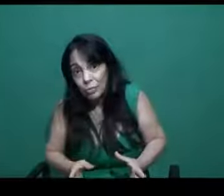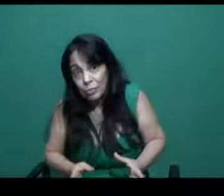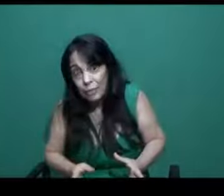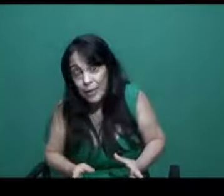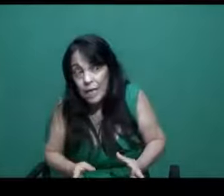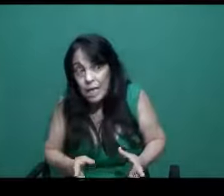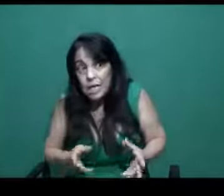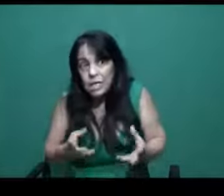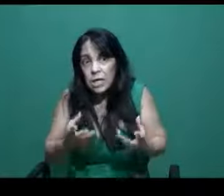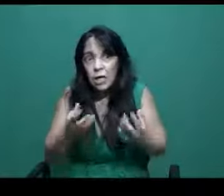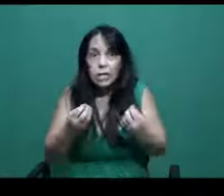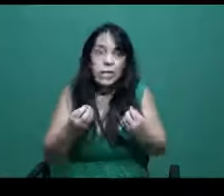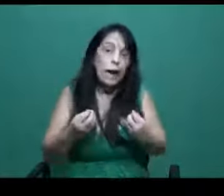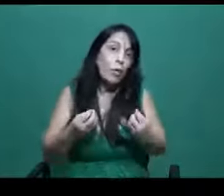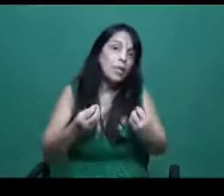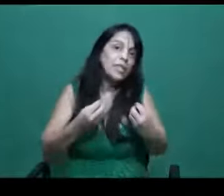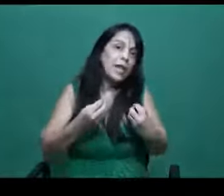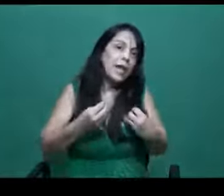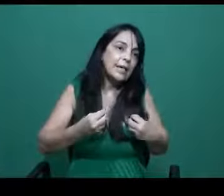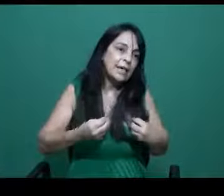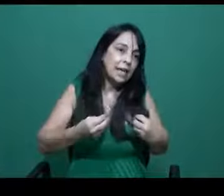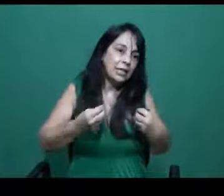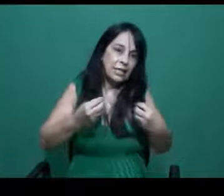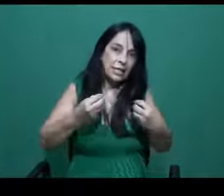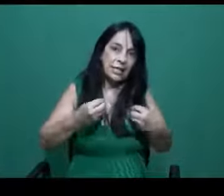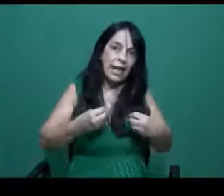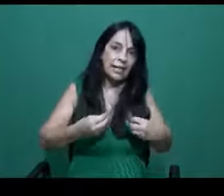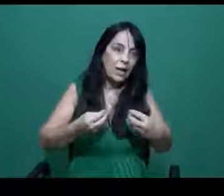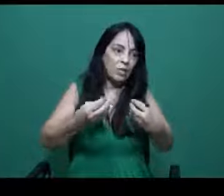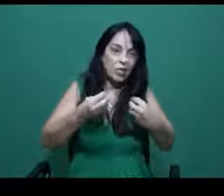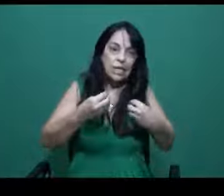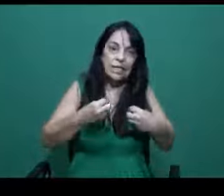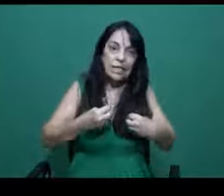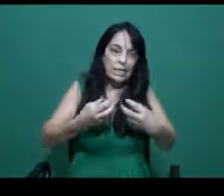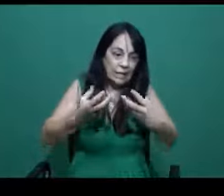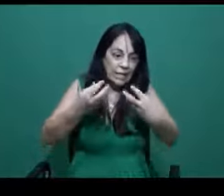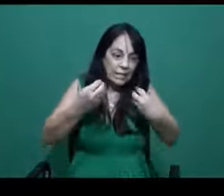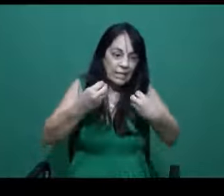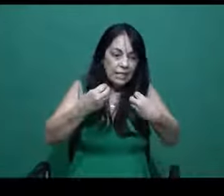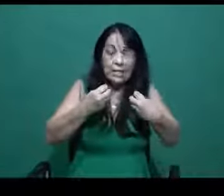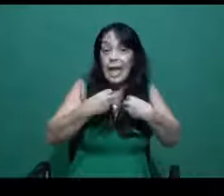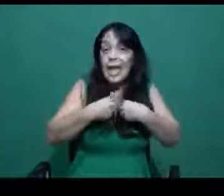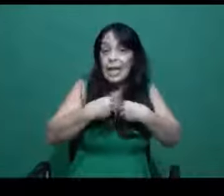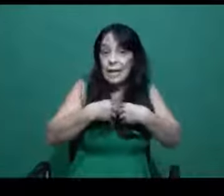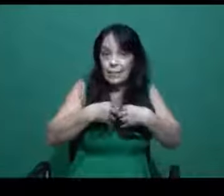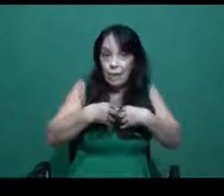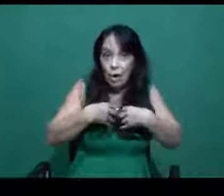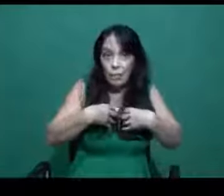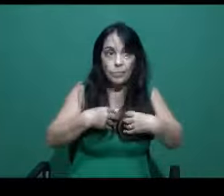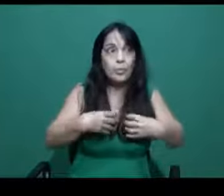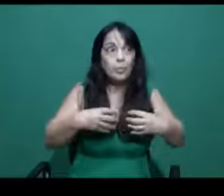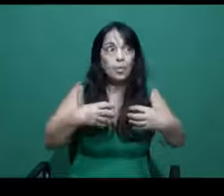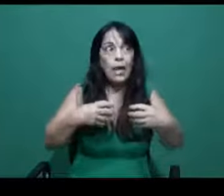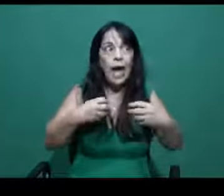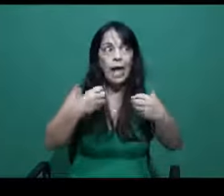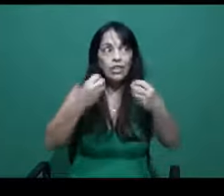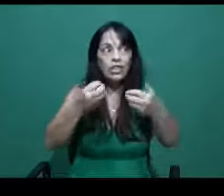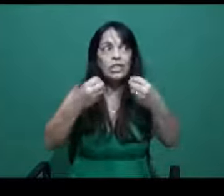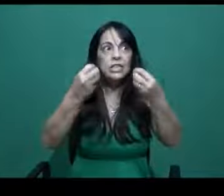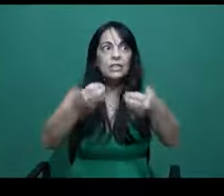muito, que a consciência de cidadão, de criança, dele próprio, de poder agir em cima